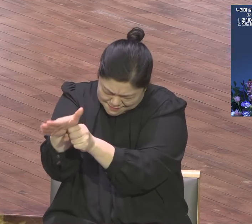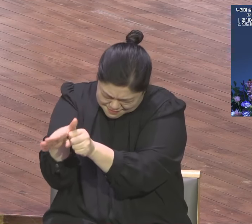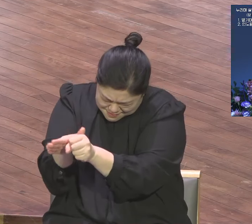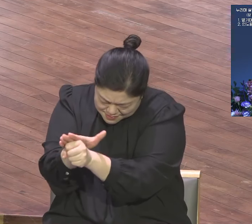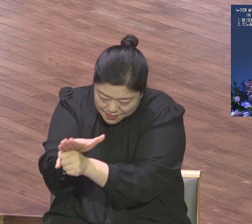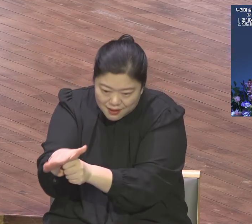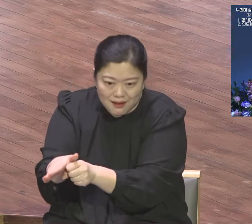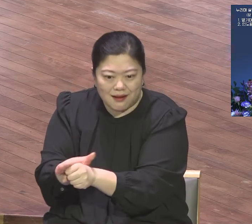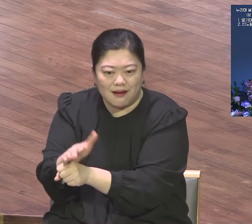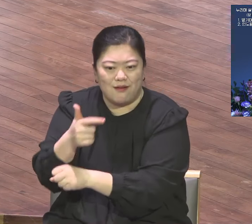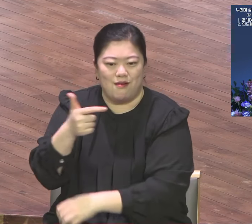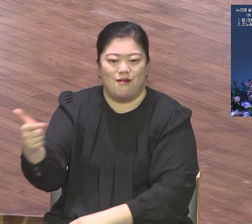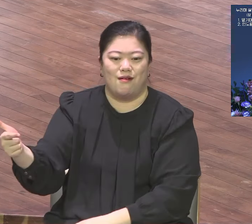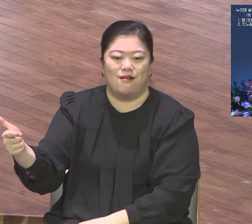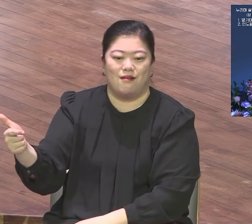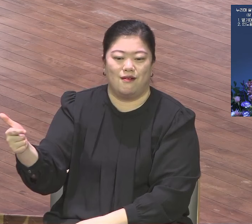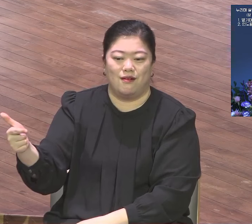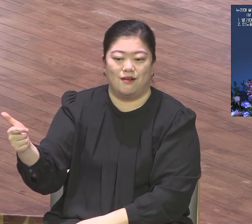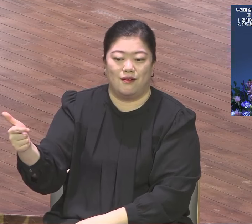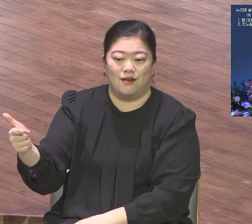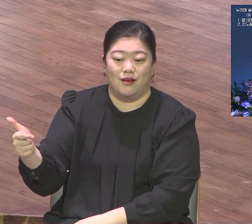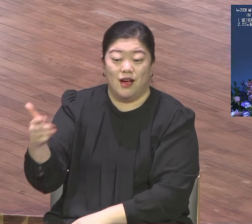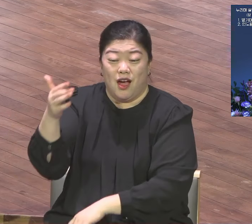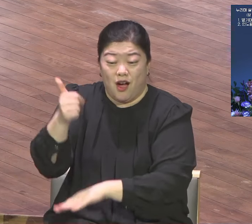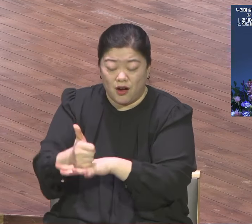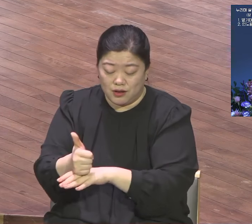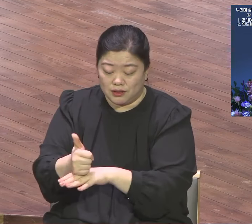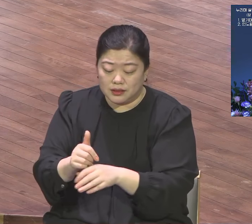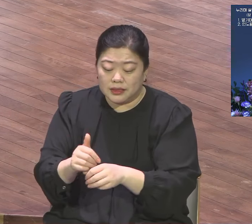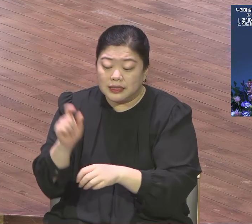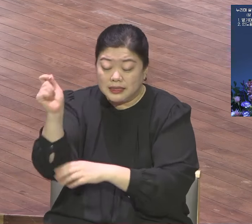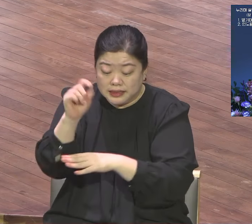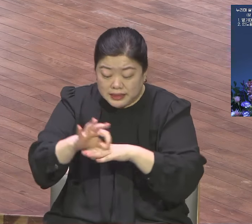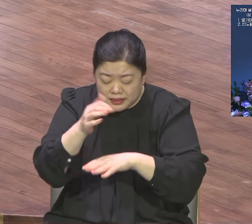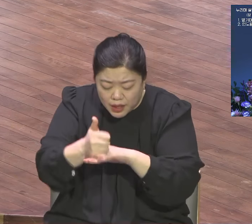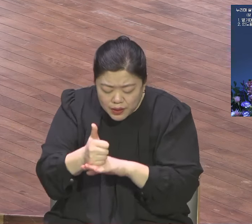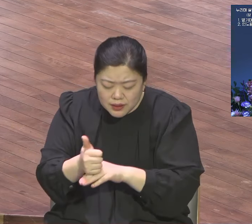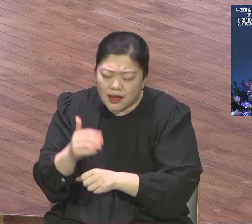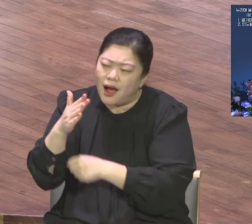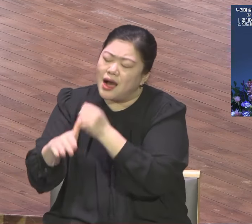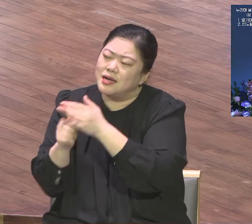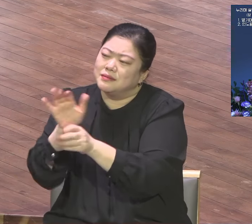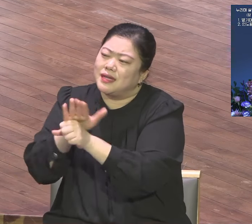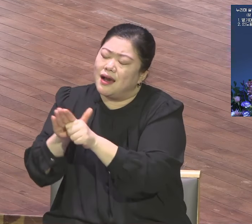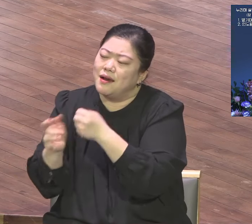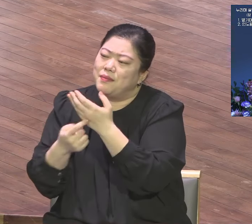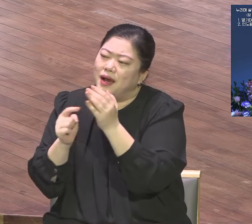너무너무 사랑해가지고 성전을 지으려 했어요. 성전을 그렇게 짓겠다는 다윗의